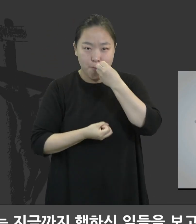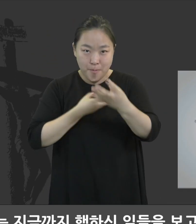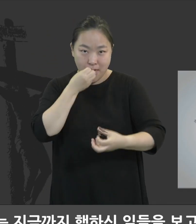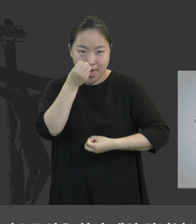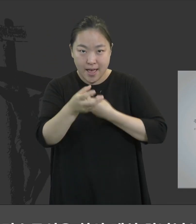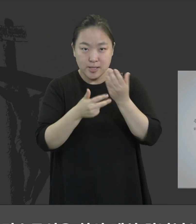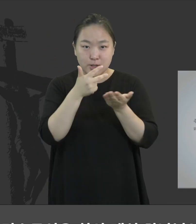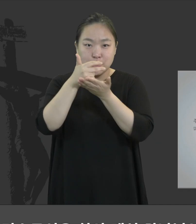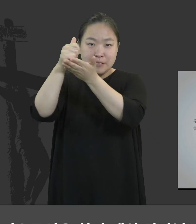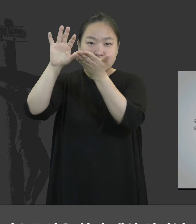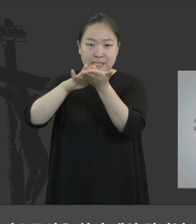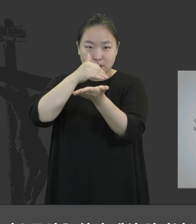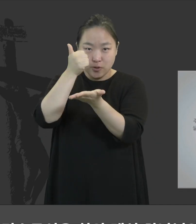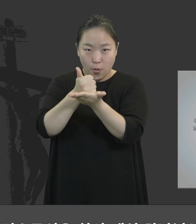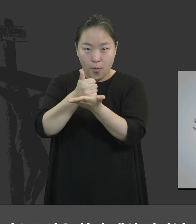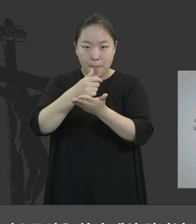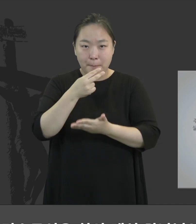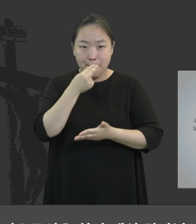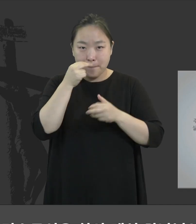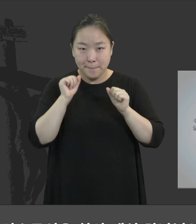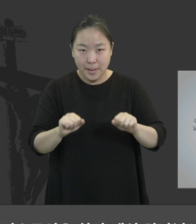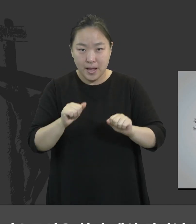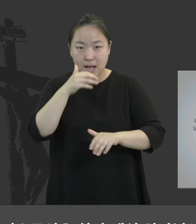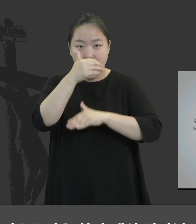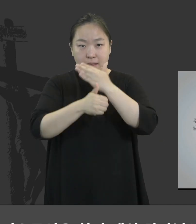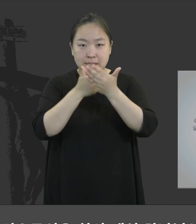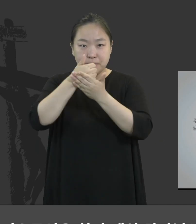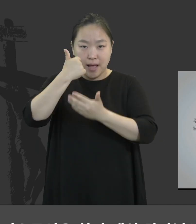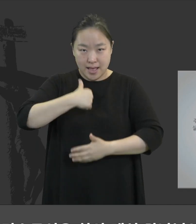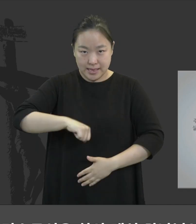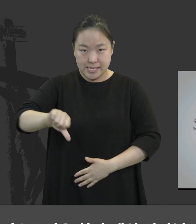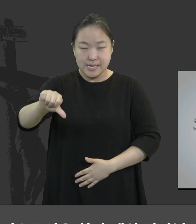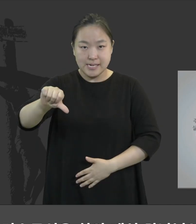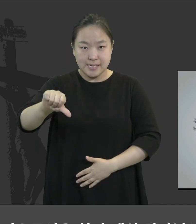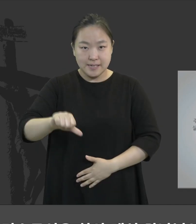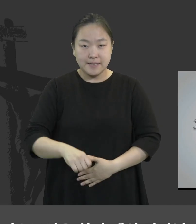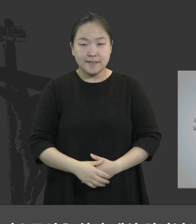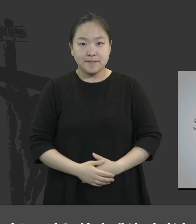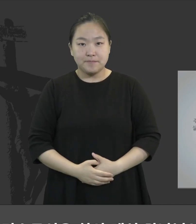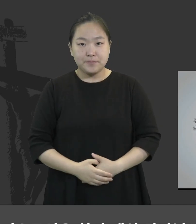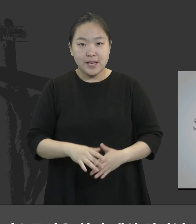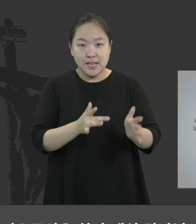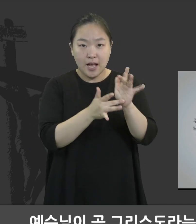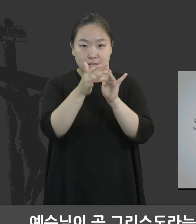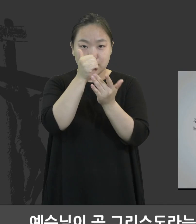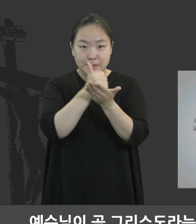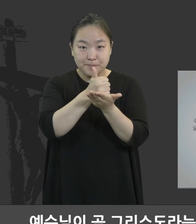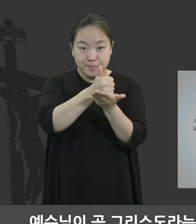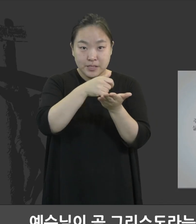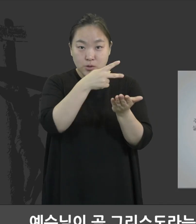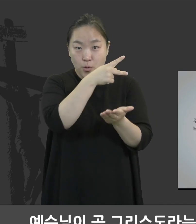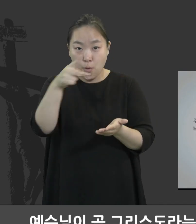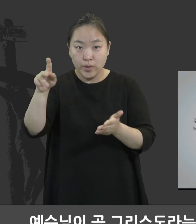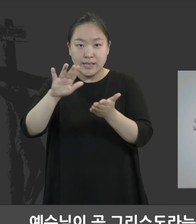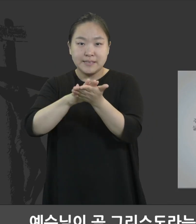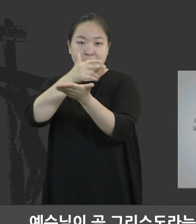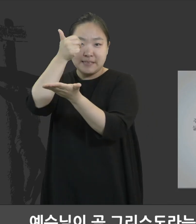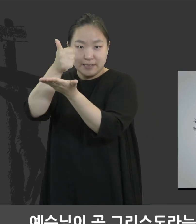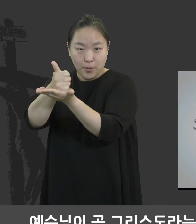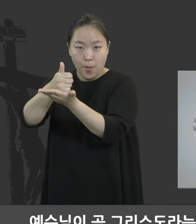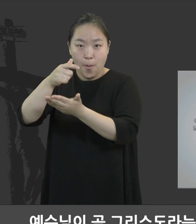고백합니다. 주는 그리스도시요 살아계신 하나님의 아들이시니이다. 예수님이